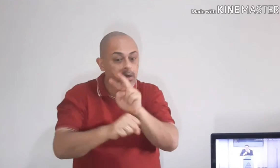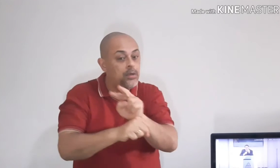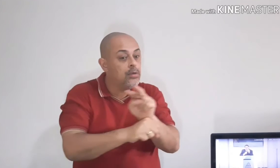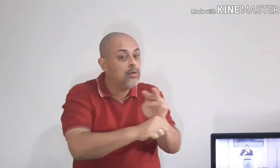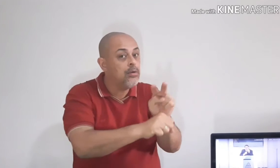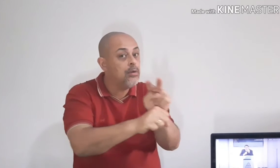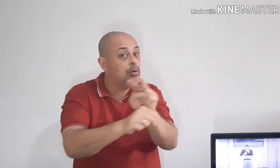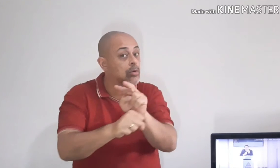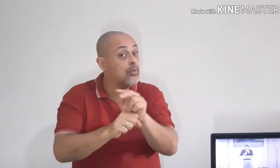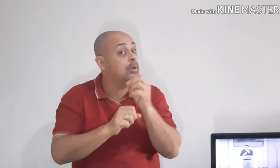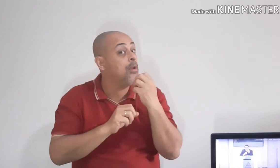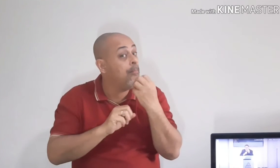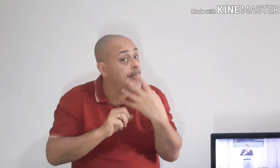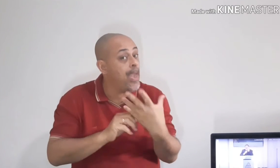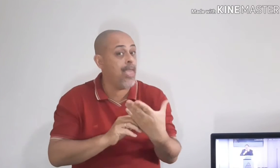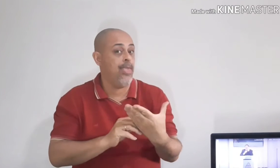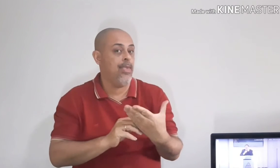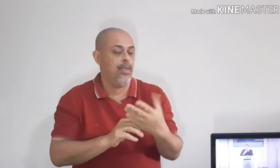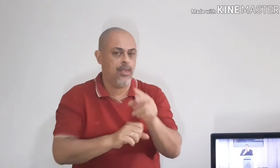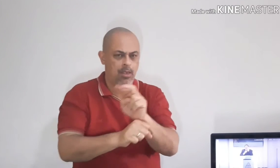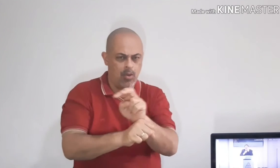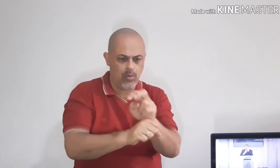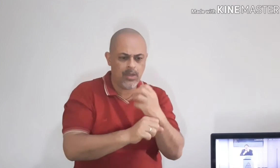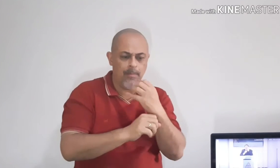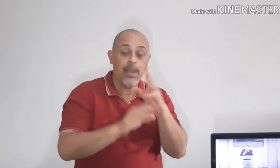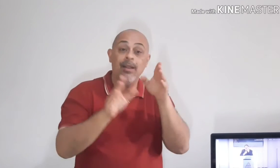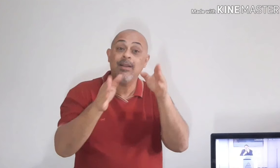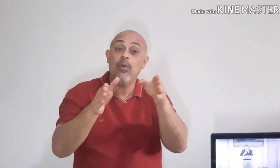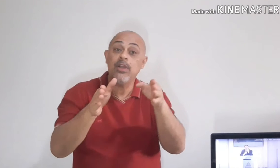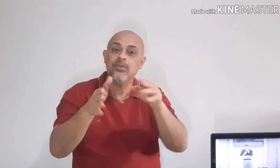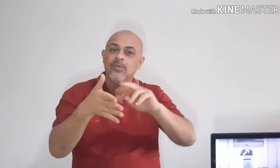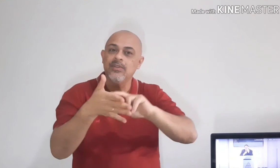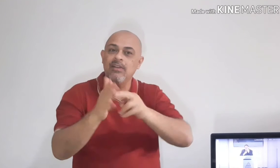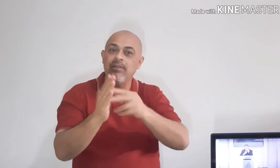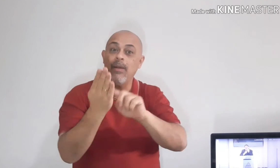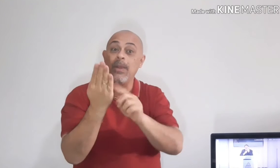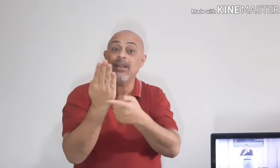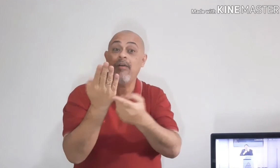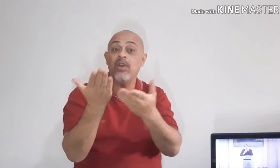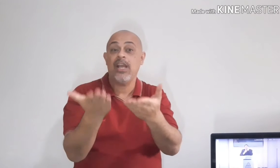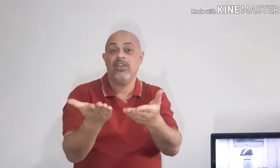cuida dos teus rebanhos. Essa é a tarefa do bispo.